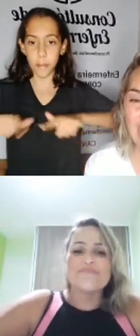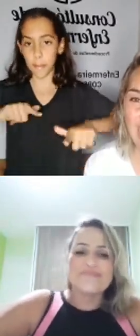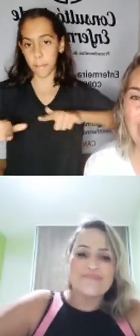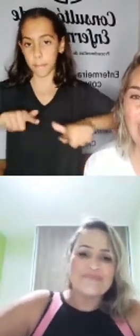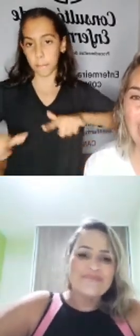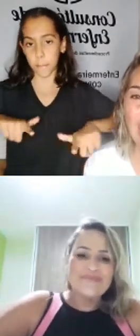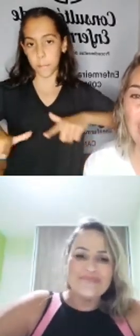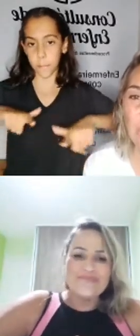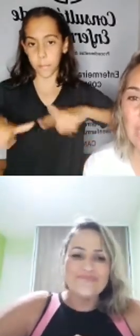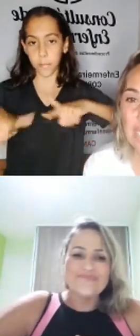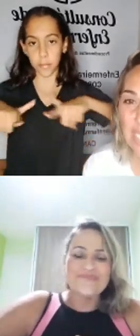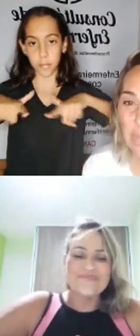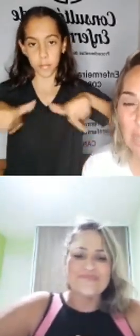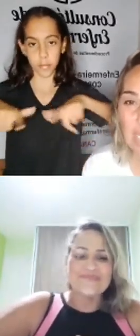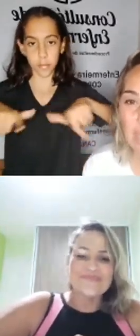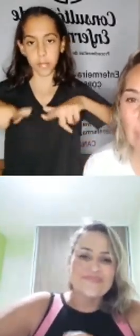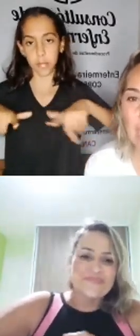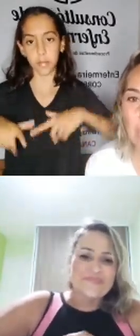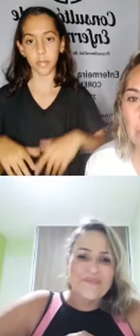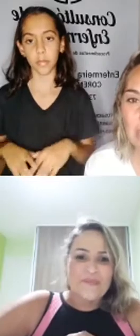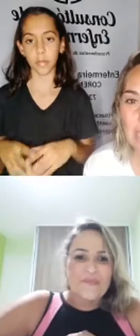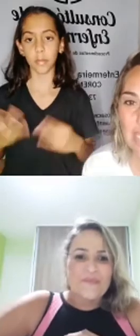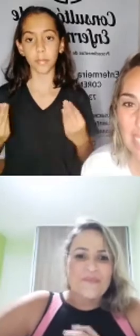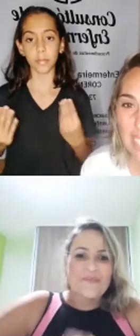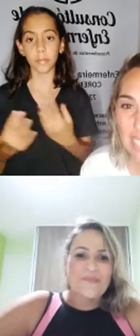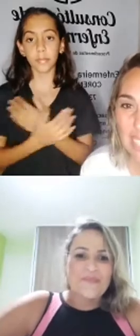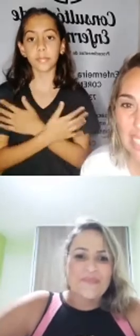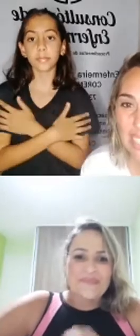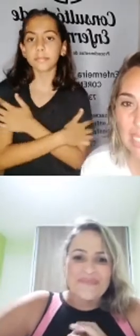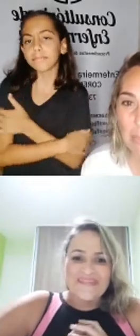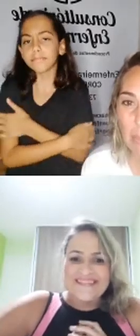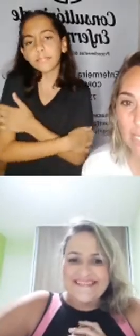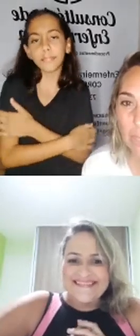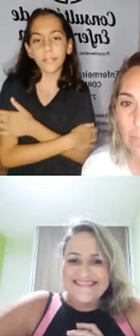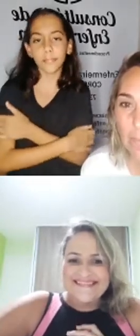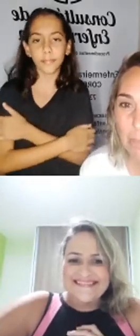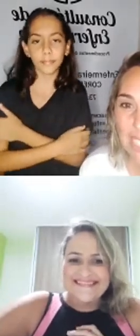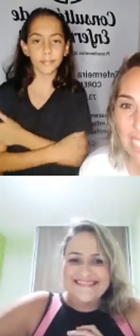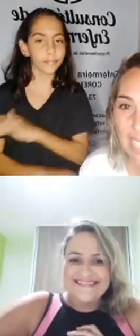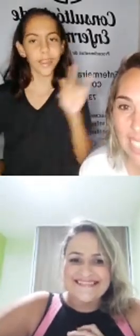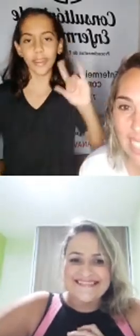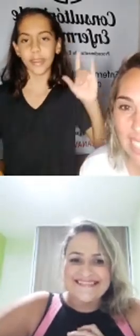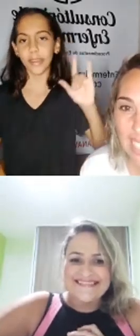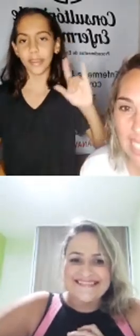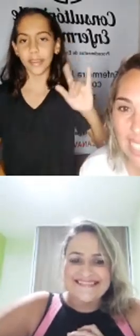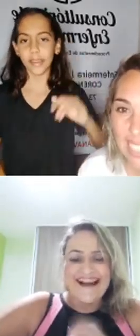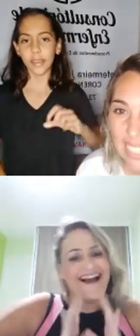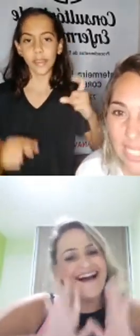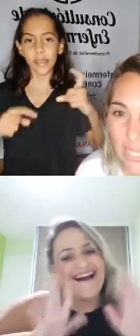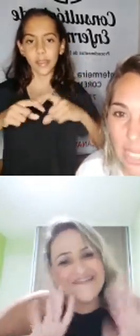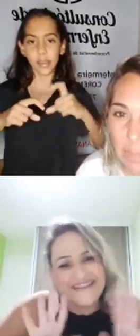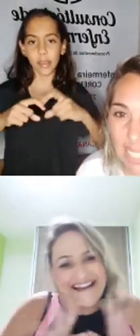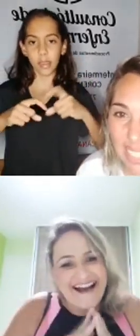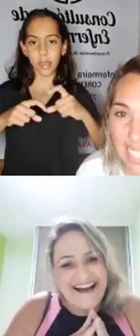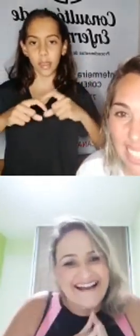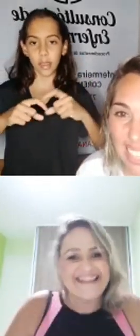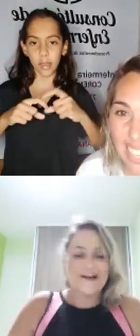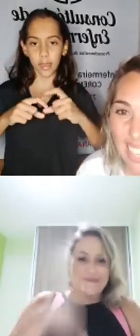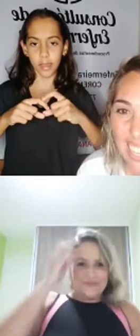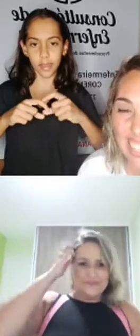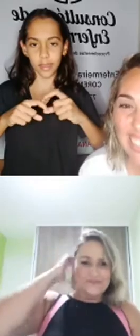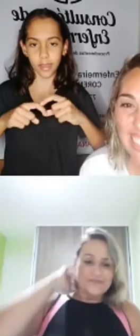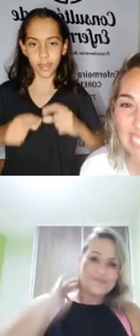vendo. Tem muita gente mandando abraço para você, que ama, minha doutora predileta. Ai, Ótima,